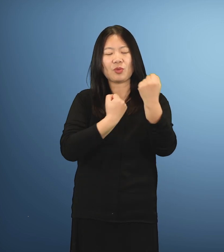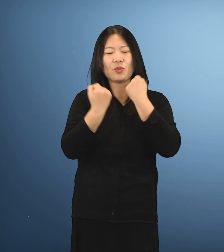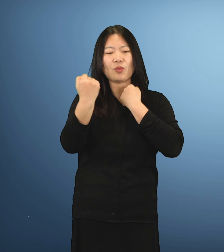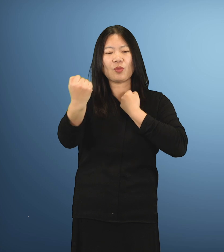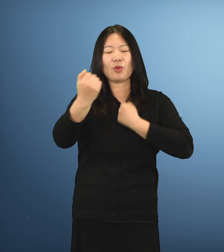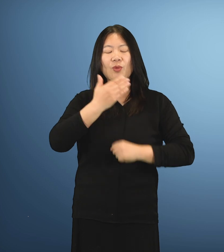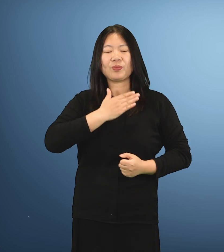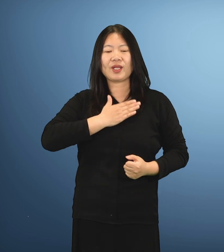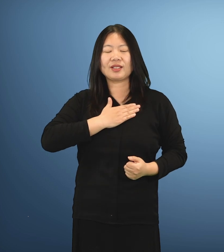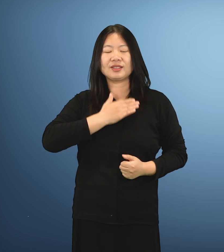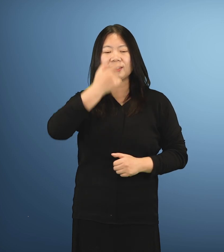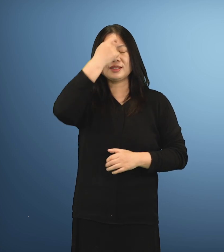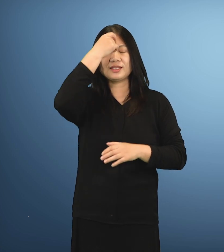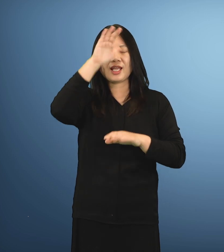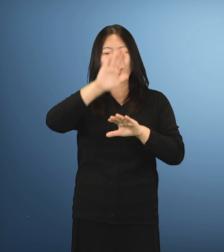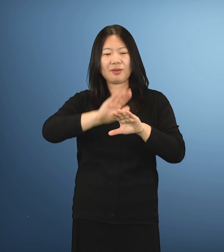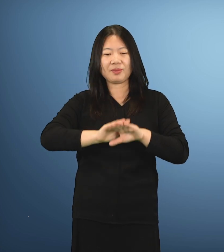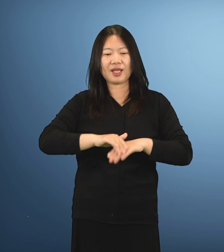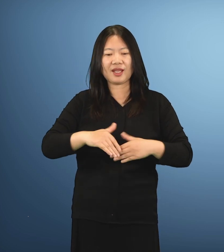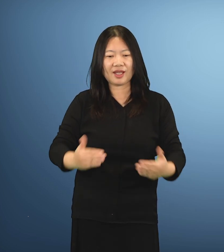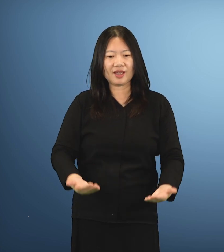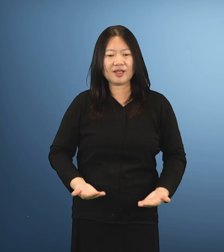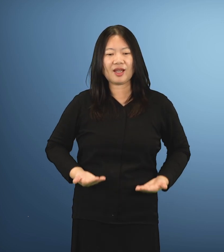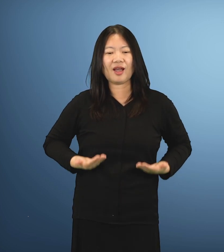상황에도 난